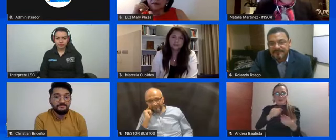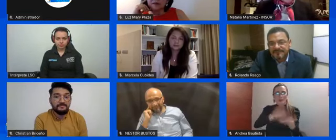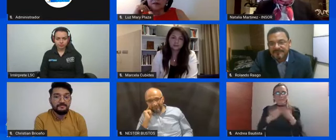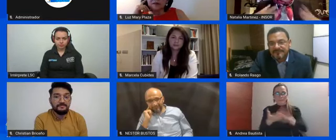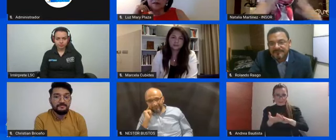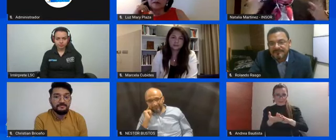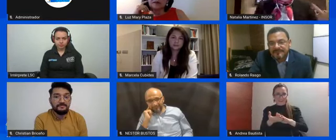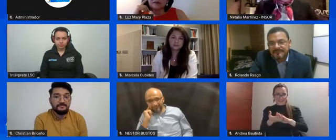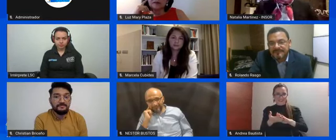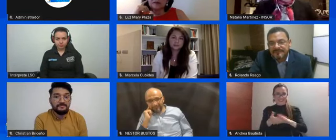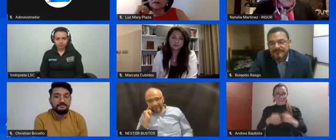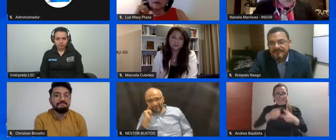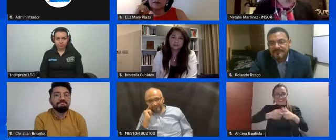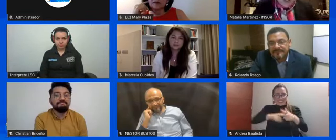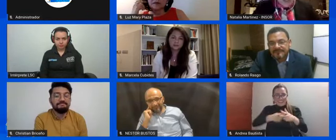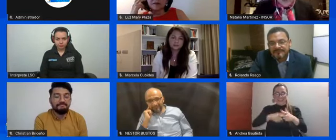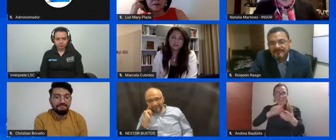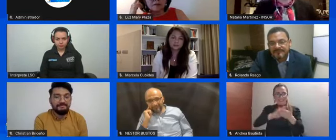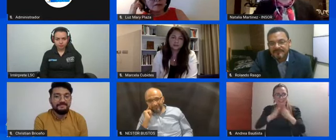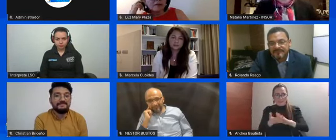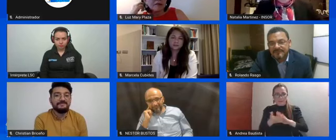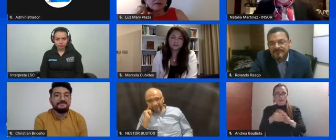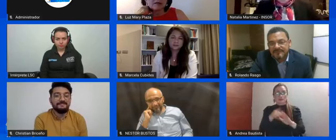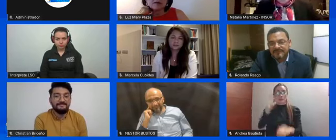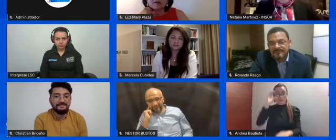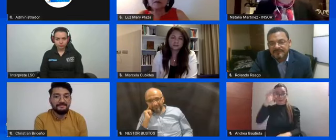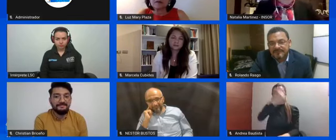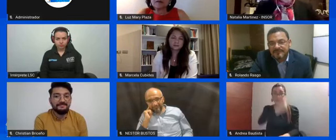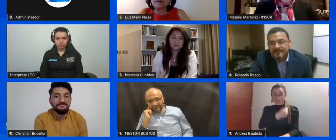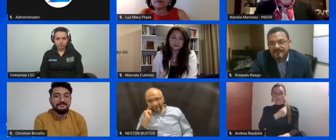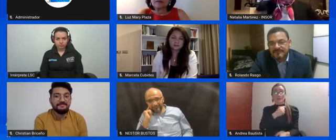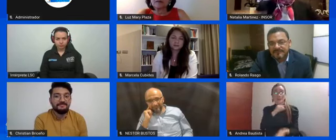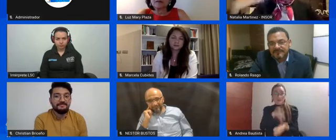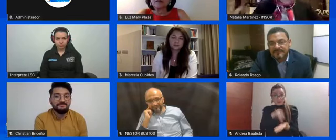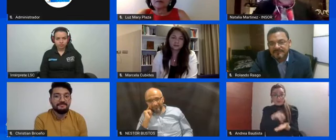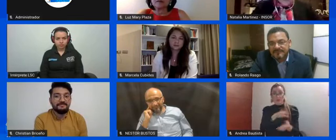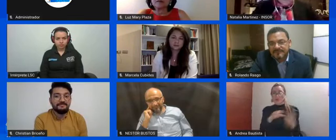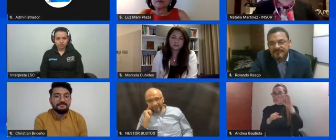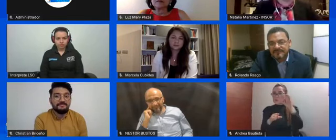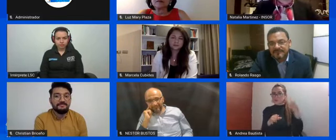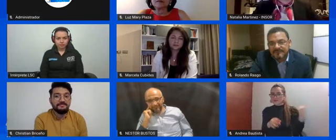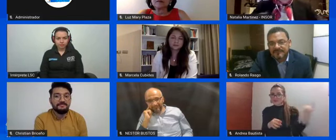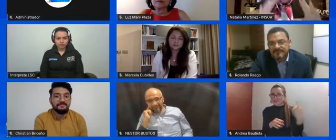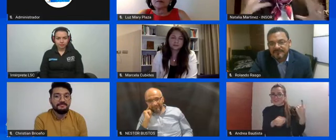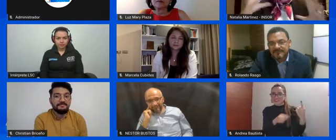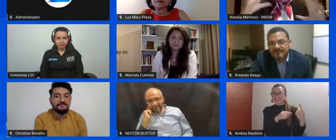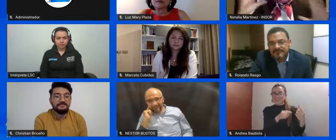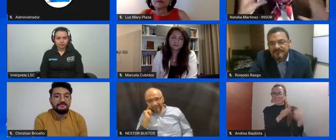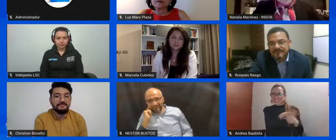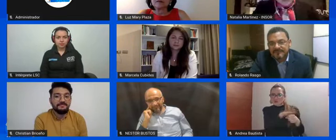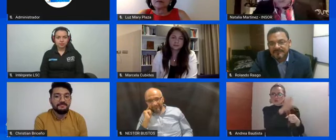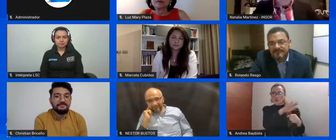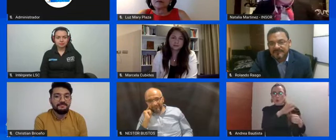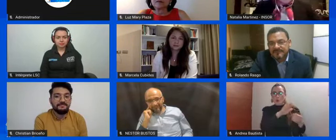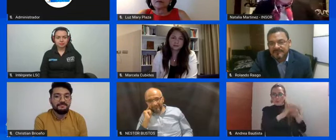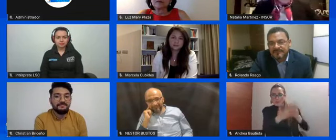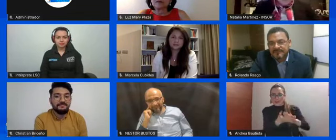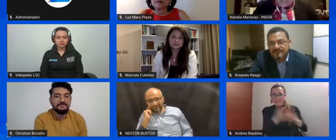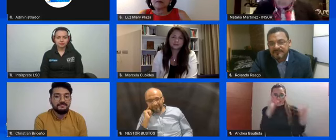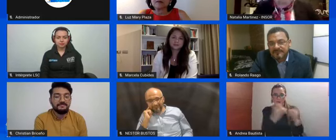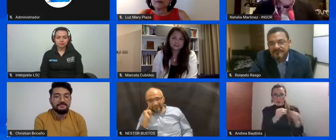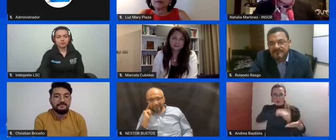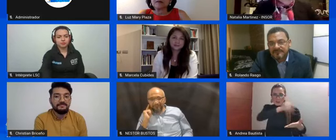reconocimiento. También Marcela estuvo durante la firma de los acuerdos y uno de los ejes de trabajo, digamos, que se abordó también fue el tema de paz y te lo